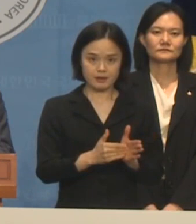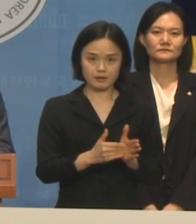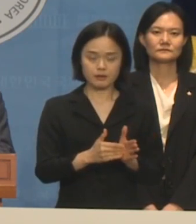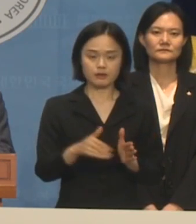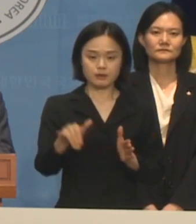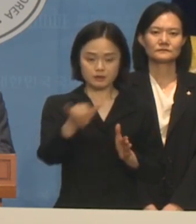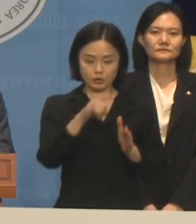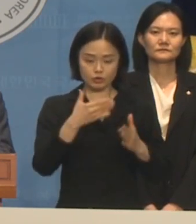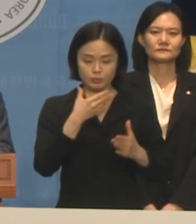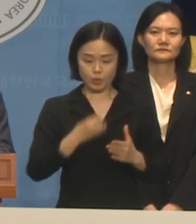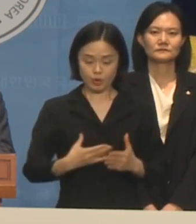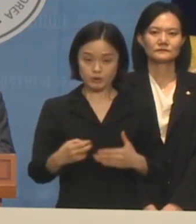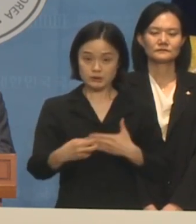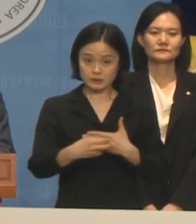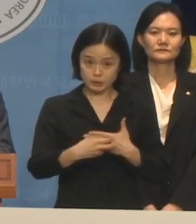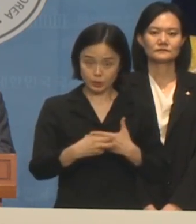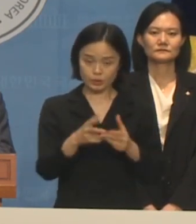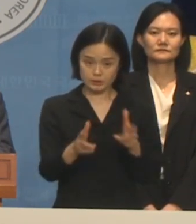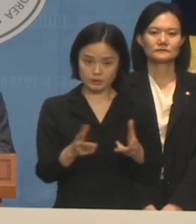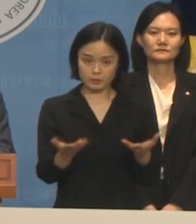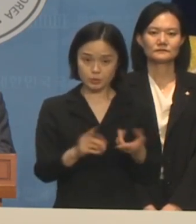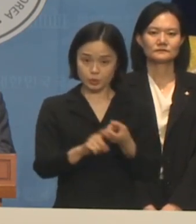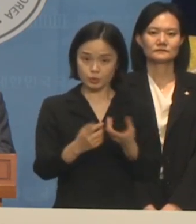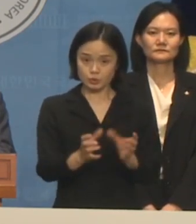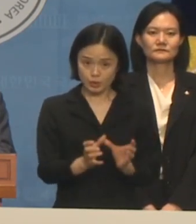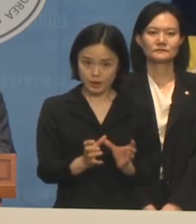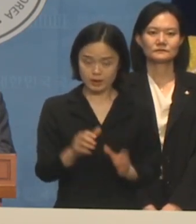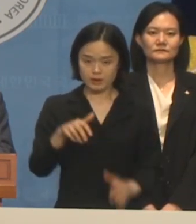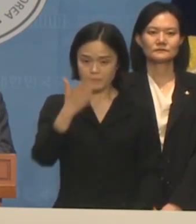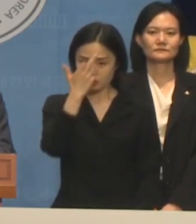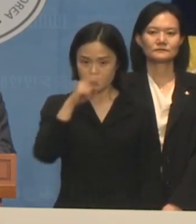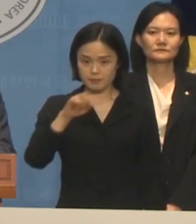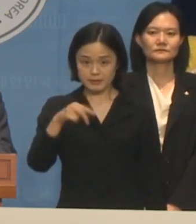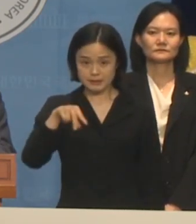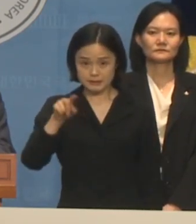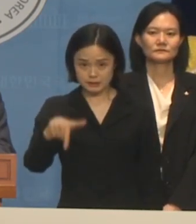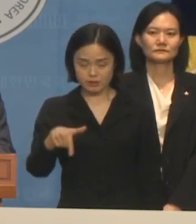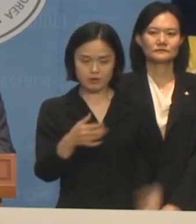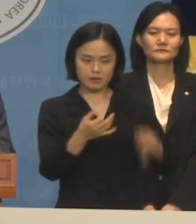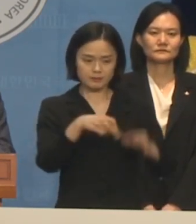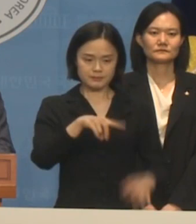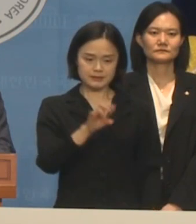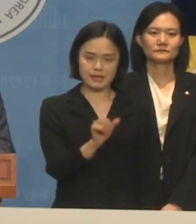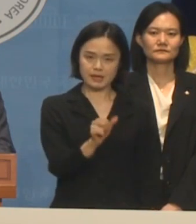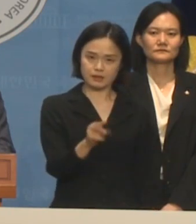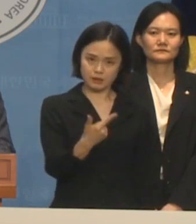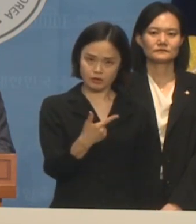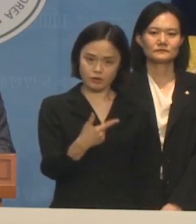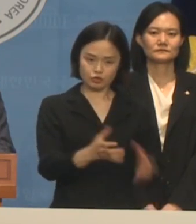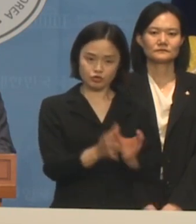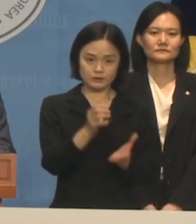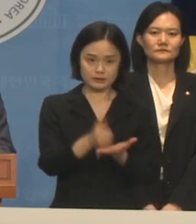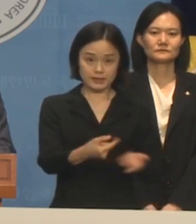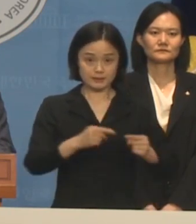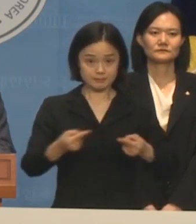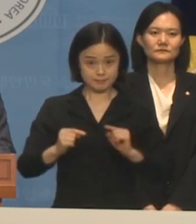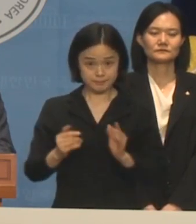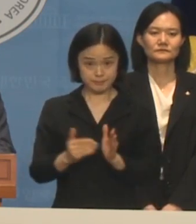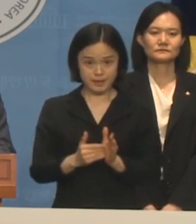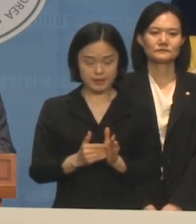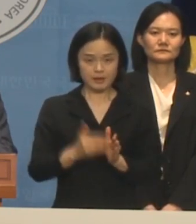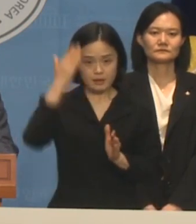전국보건의료산업노동조합 최희선 위원장님과 김상현 정책국장님 참석하셨습니다. 한국노동조합